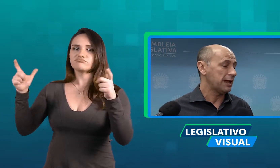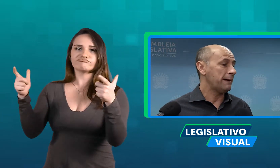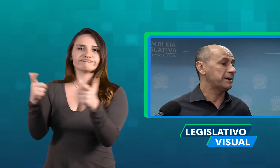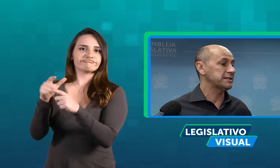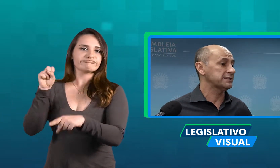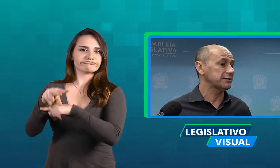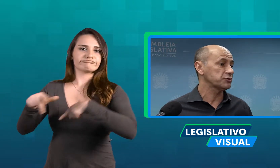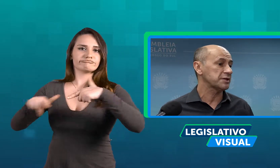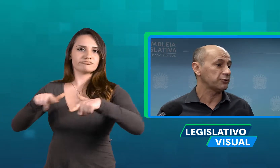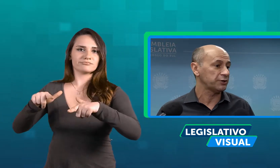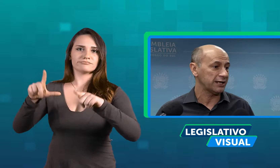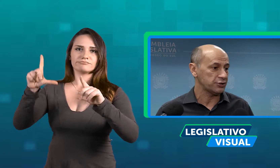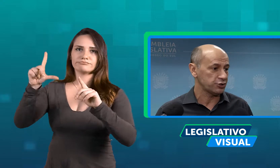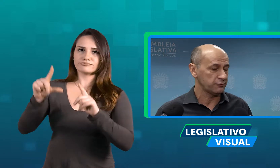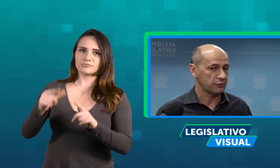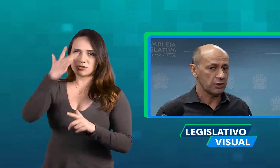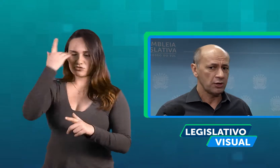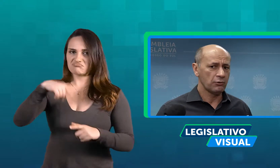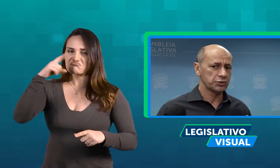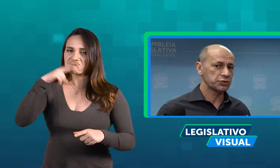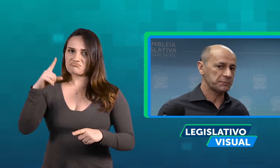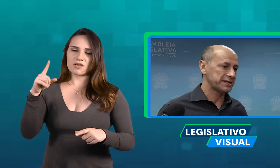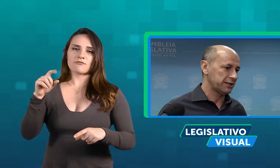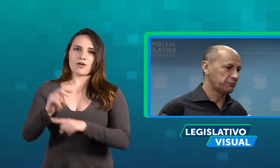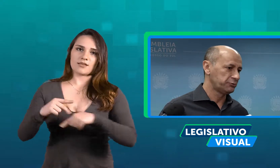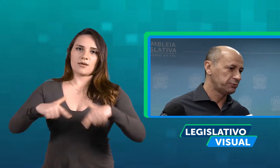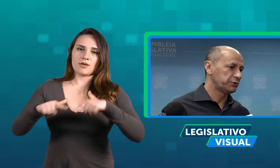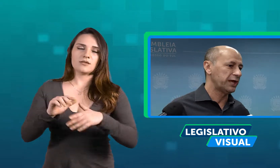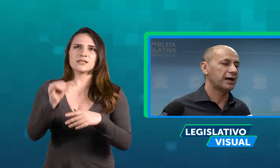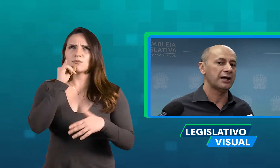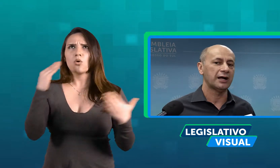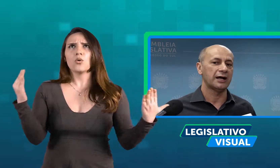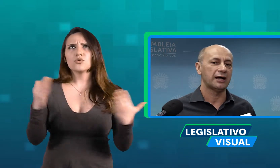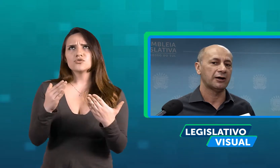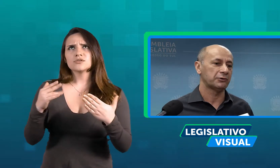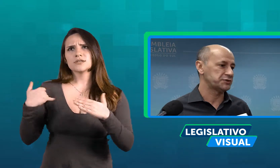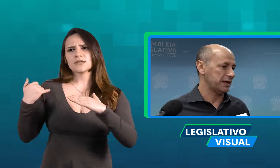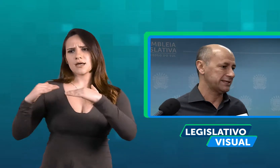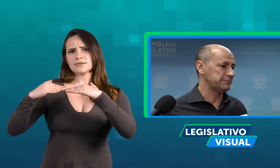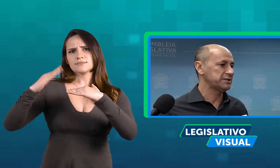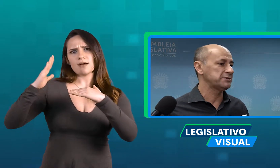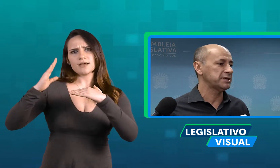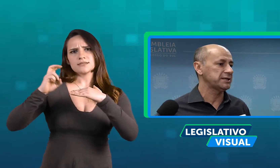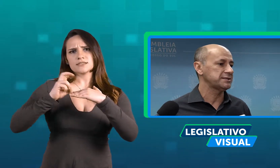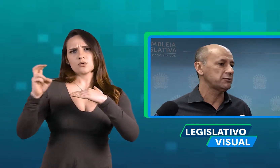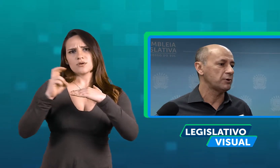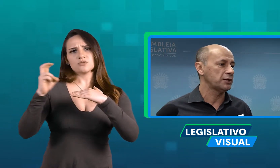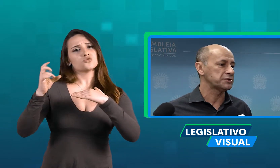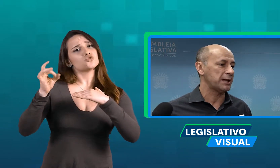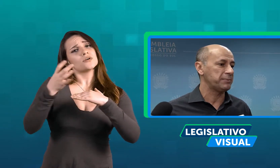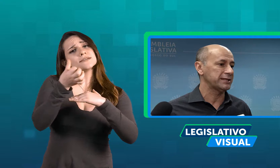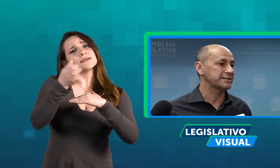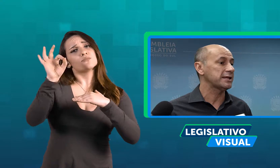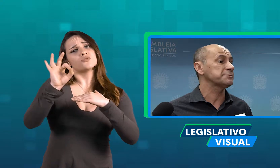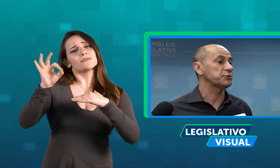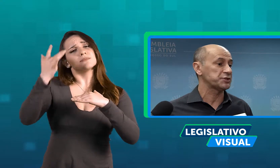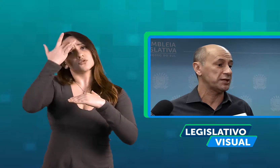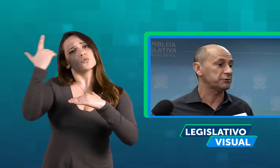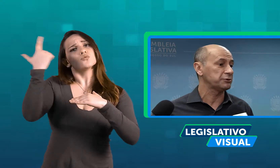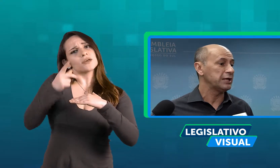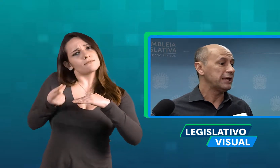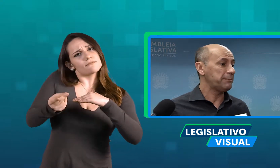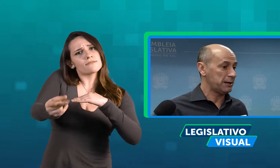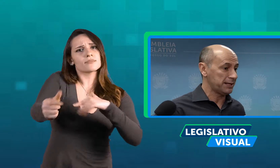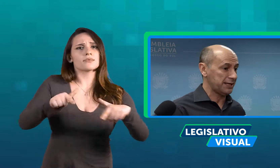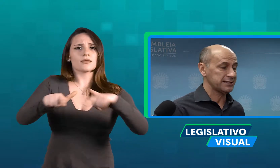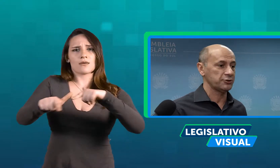enxugando, apresentando saldo negativo. Hoje, só para você ter um número, né, acima de 55 anos, apenas